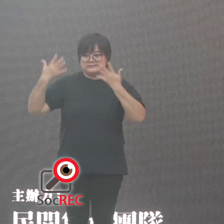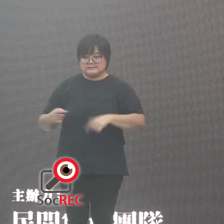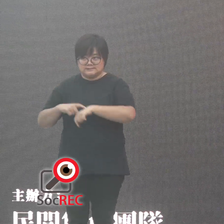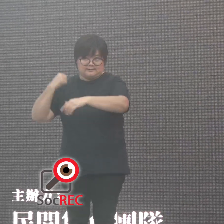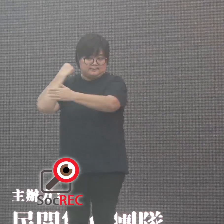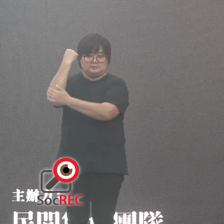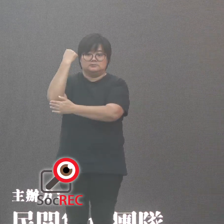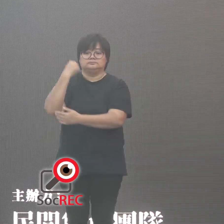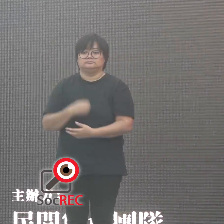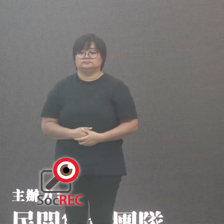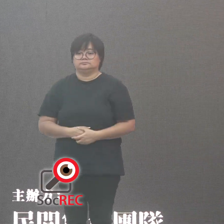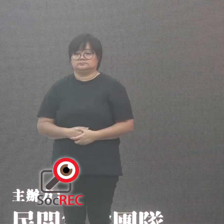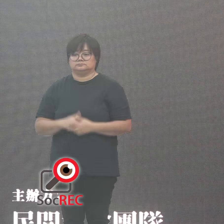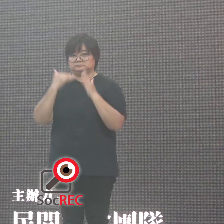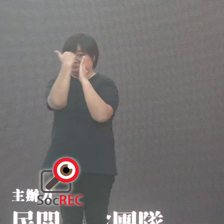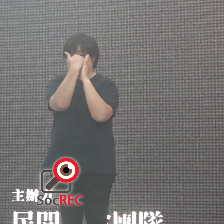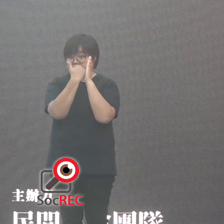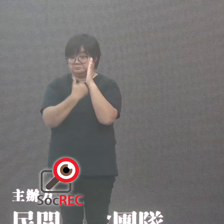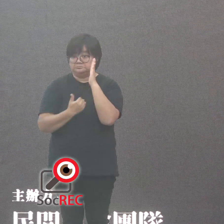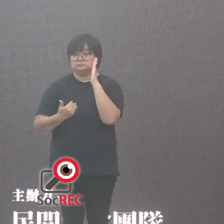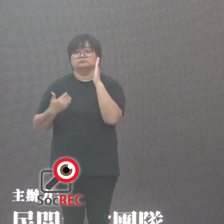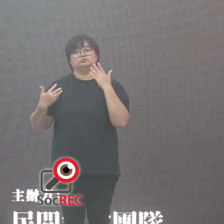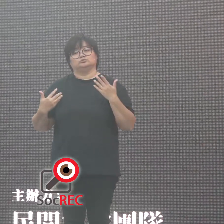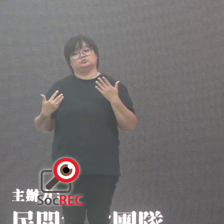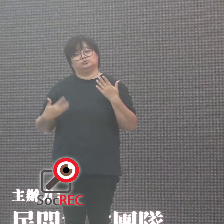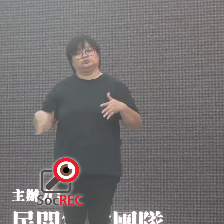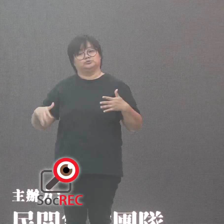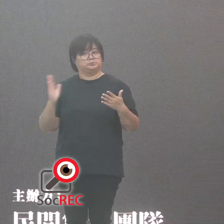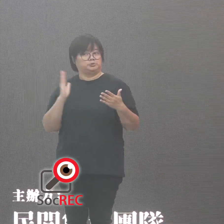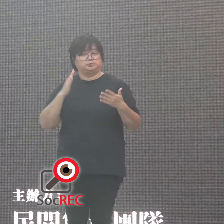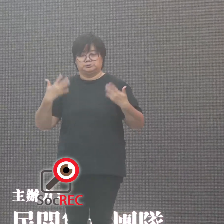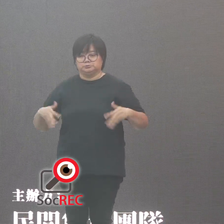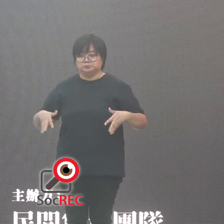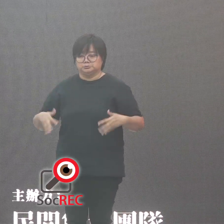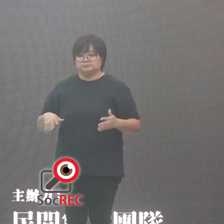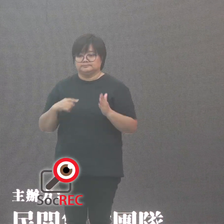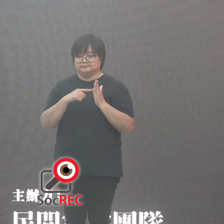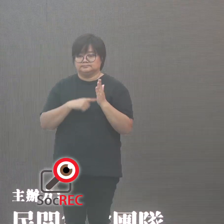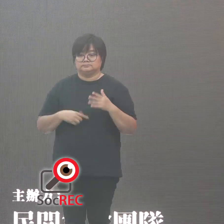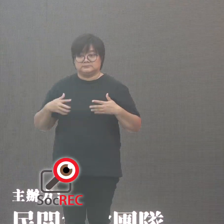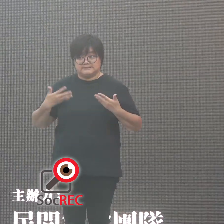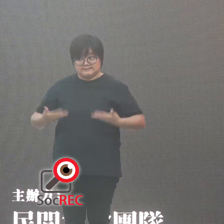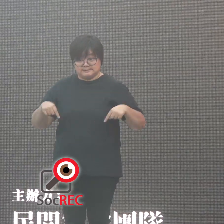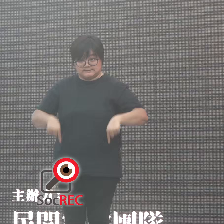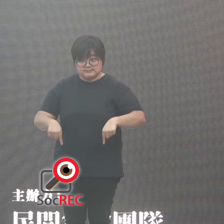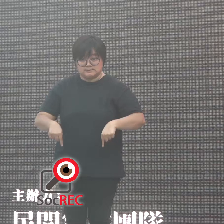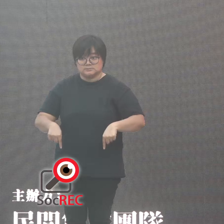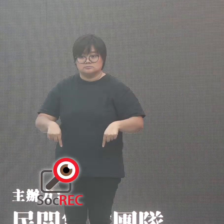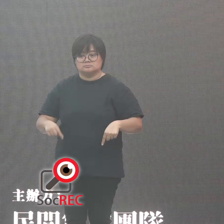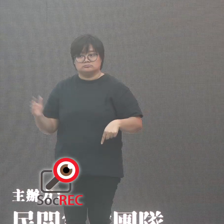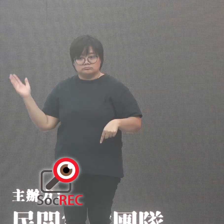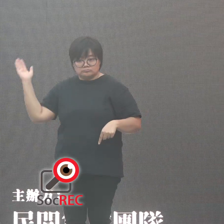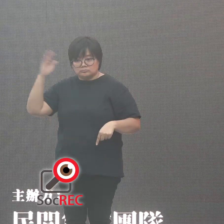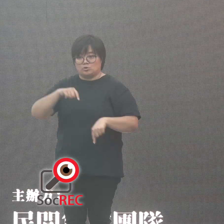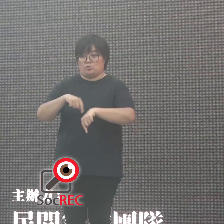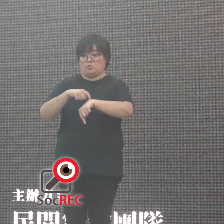今日嘅流程咧就嚟到呢一度啦，但系咧我哋大會咧嗰個嘅時間咧係會去到6點鐘嘅 ，OK？ 咁我哋咧係